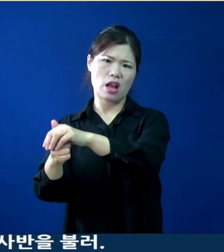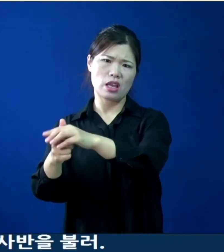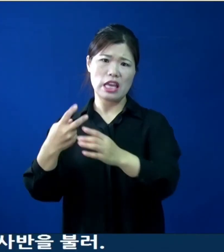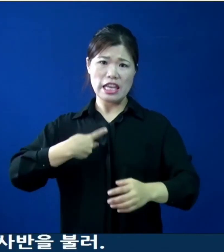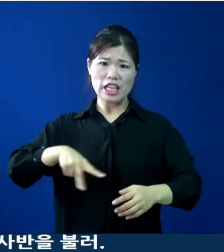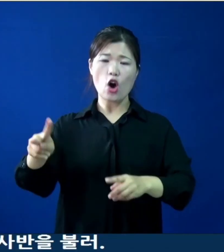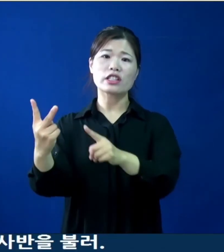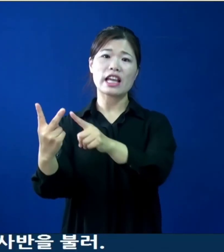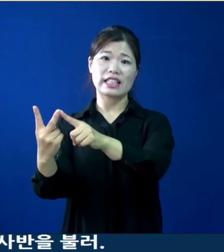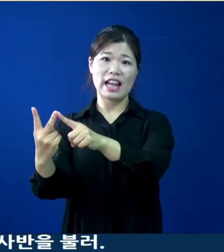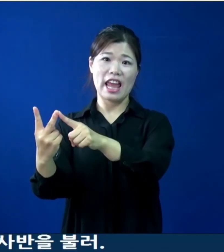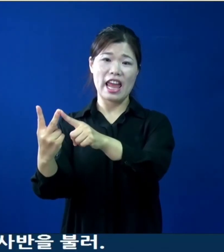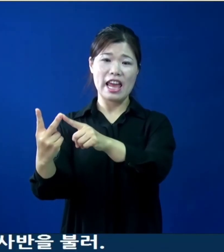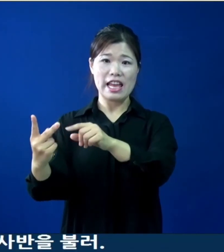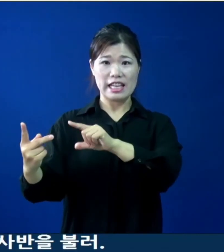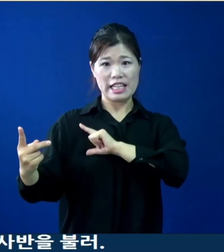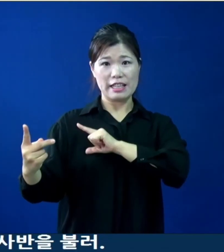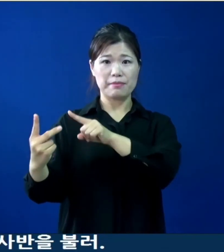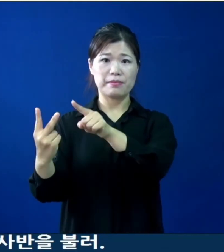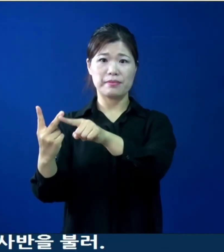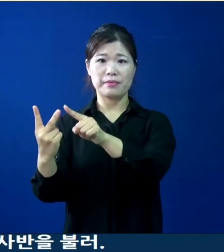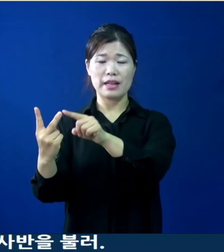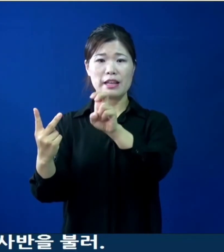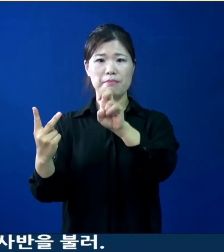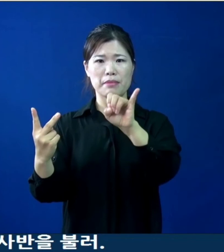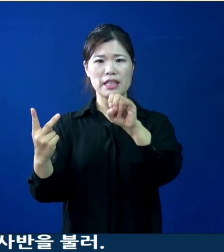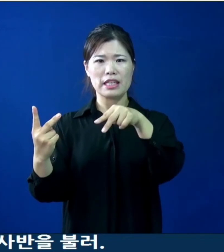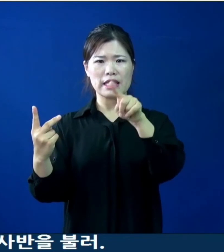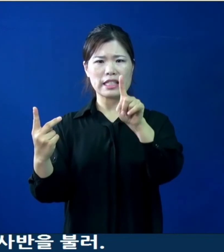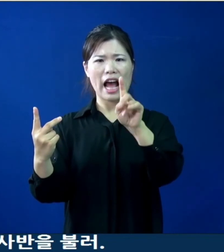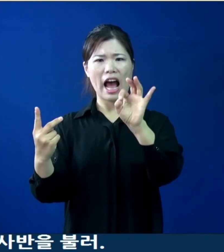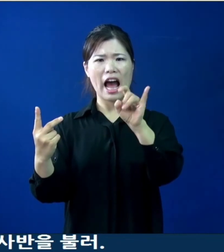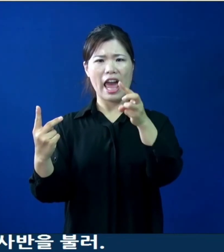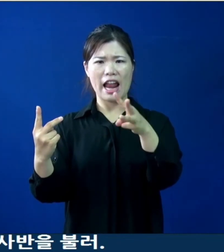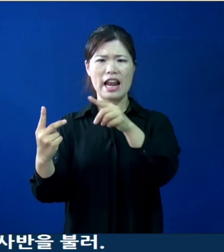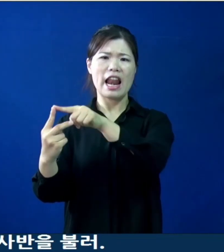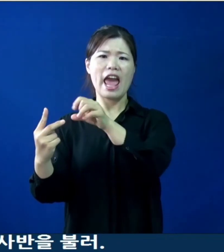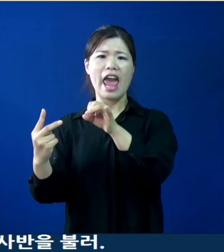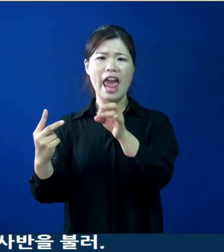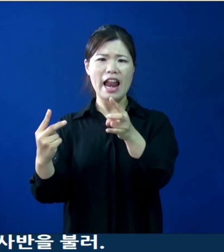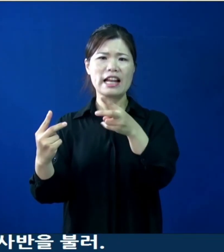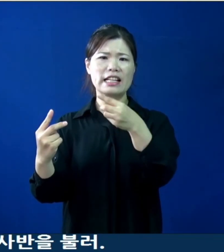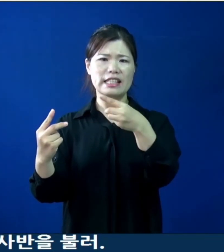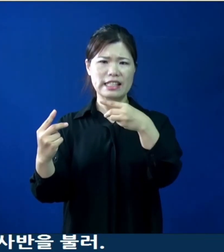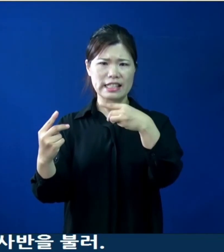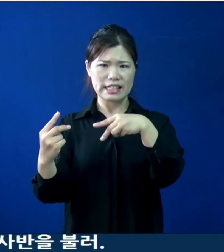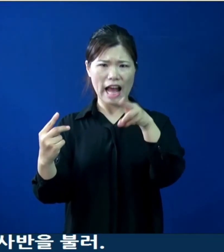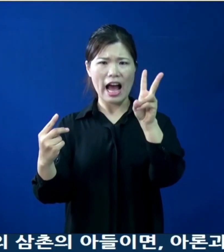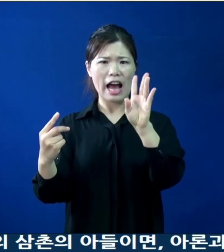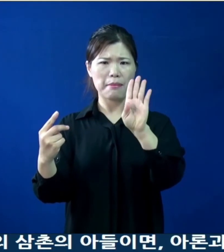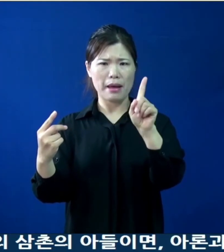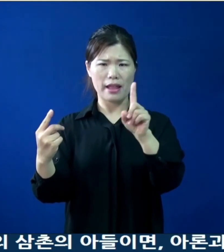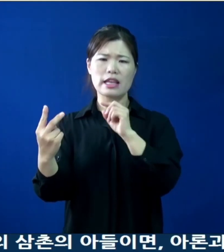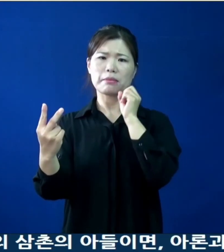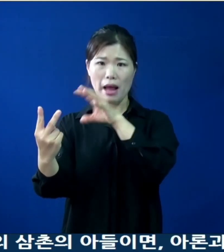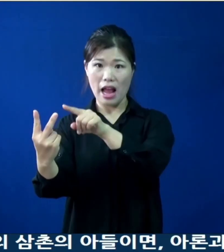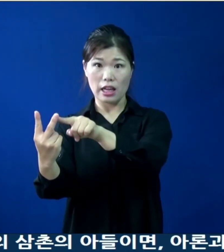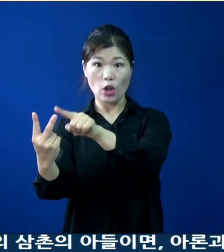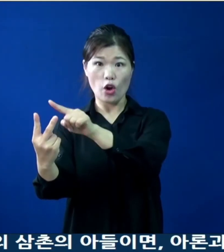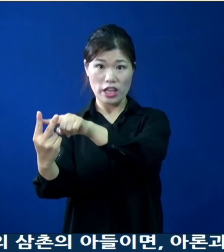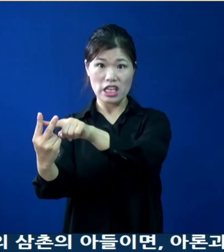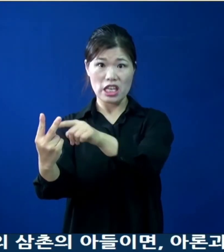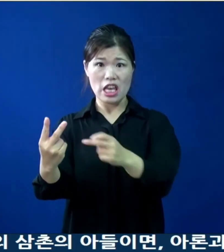이름이 거명되어 있죠. 미사엘과 엘사반. 계속 읽읍시다. 그들에게 이르되 나와